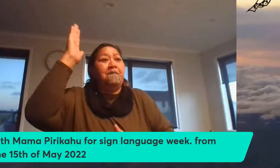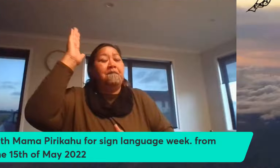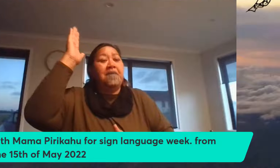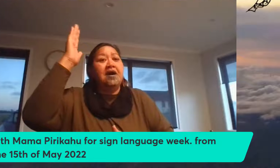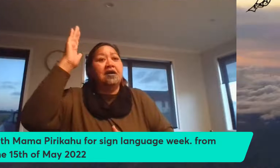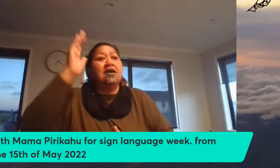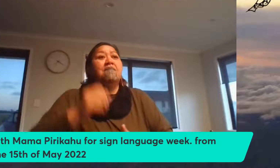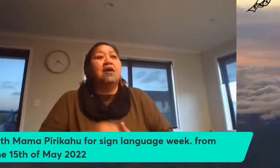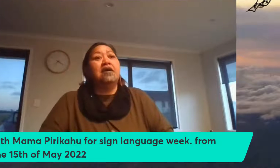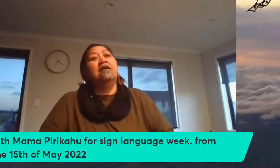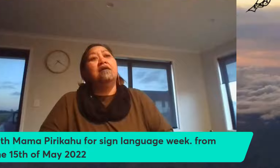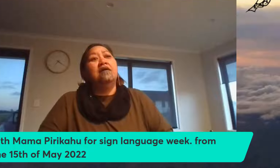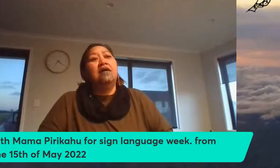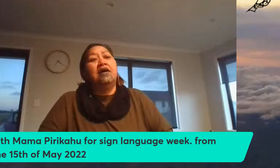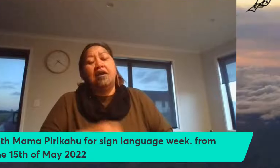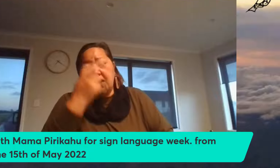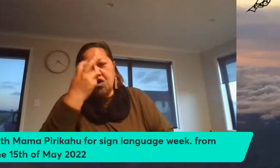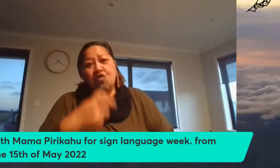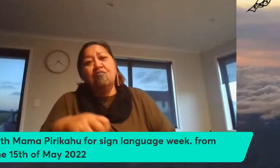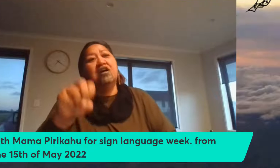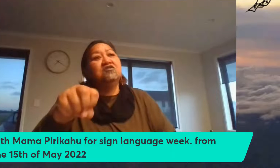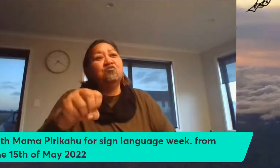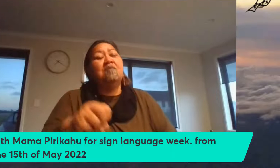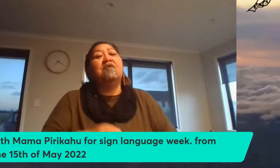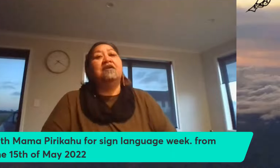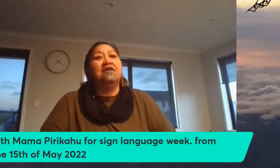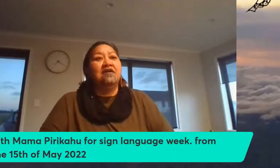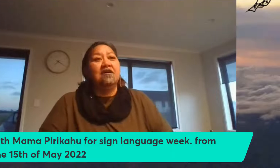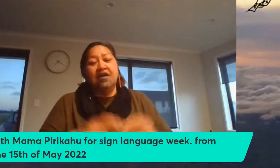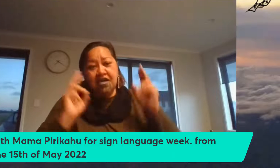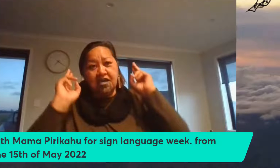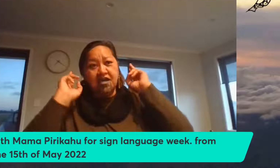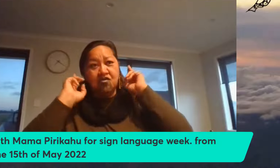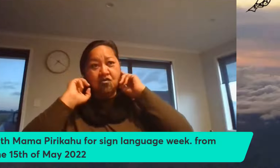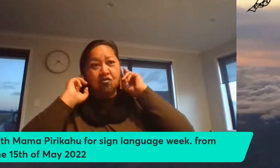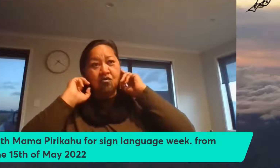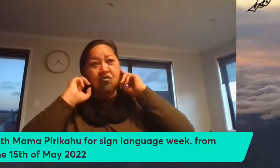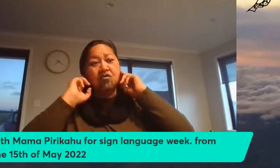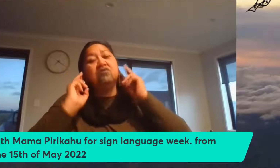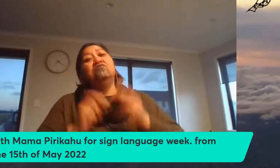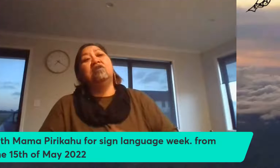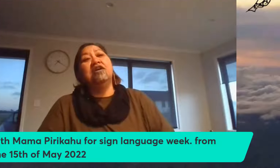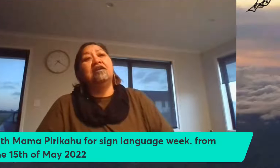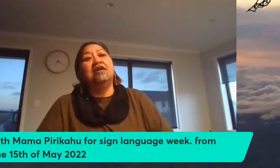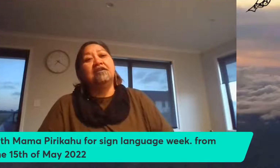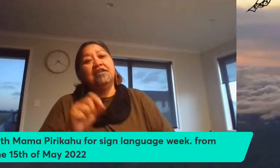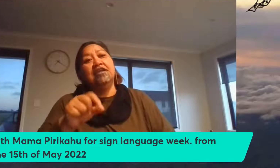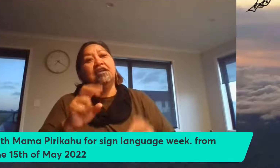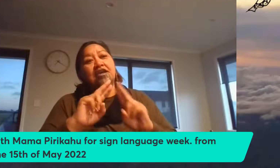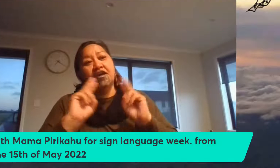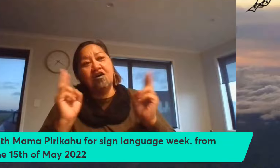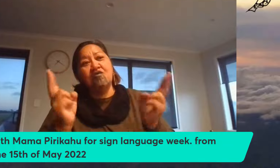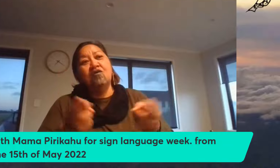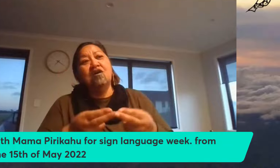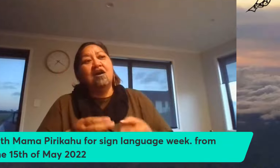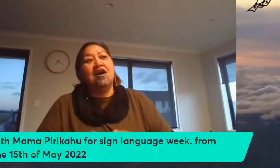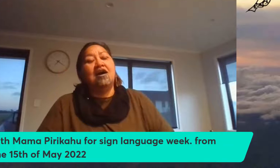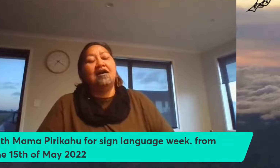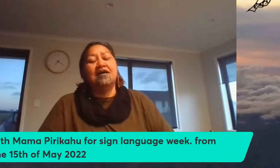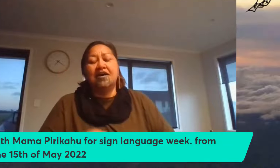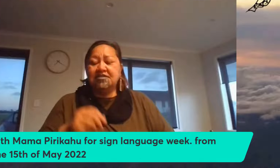kua paake mai, a rā kaumātua mai e no o turi ana ki tēnei